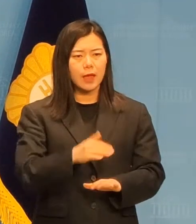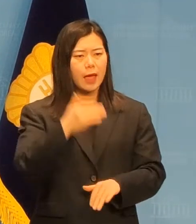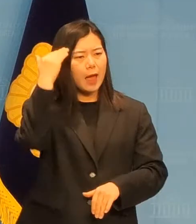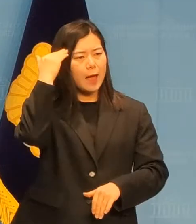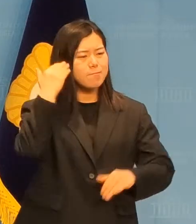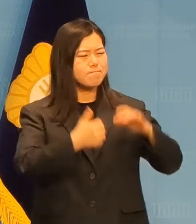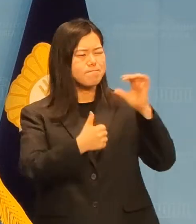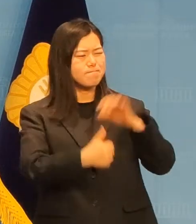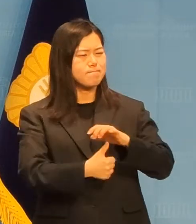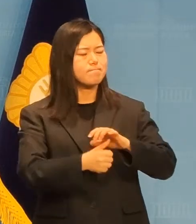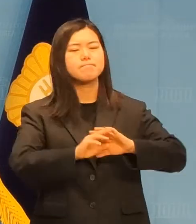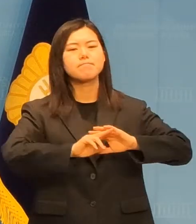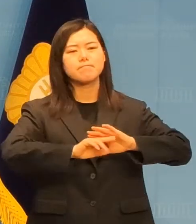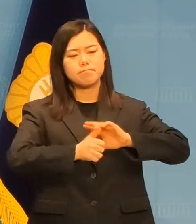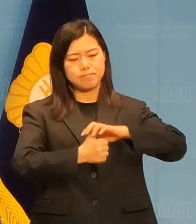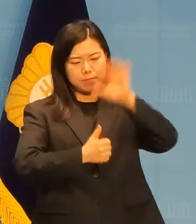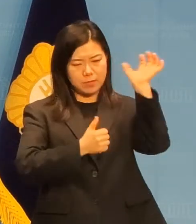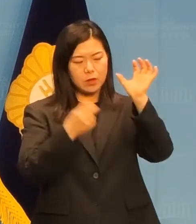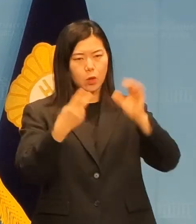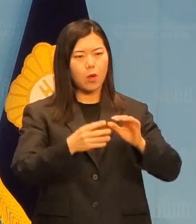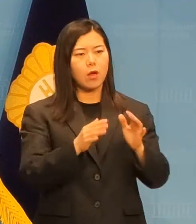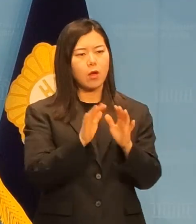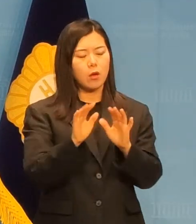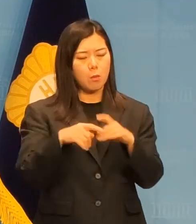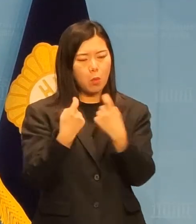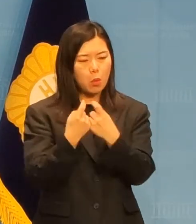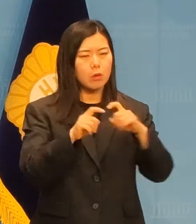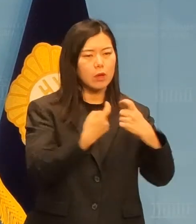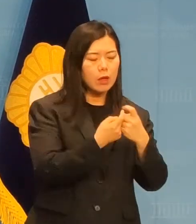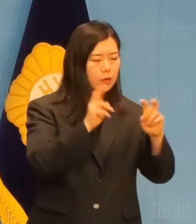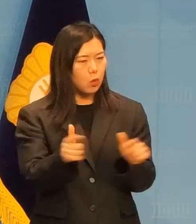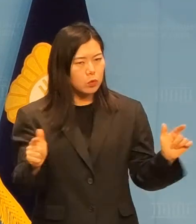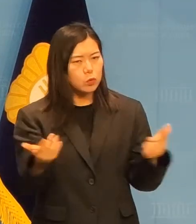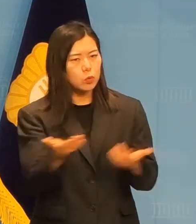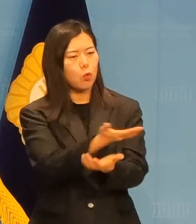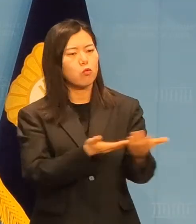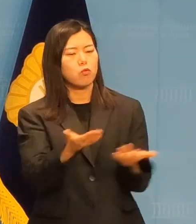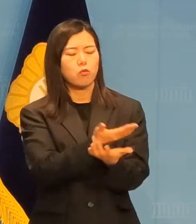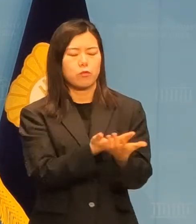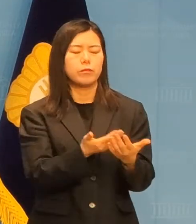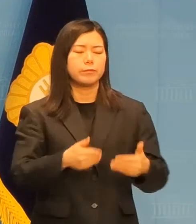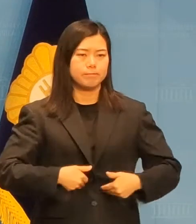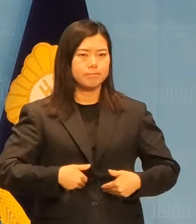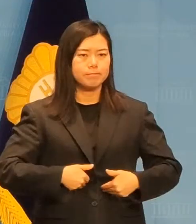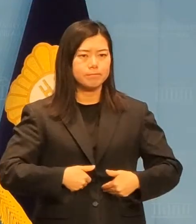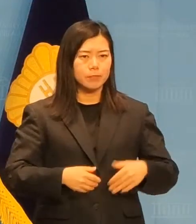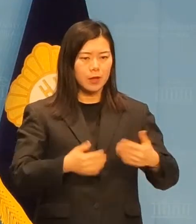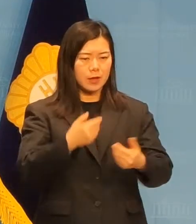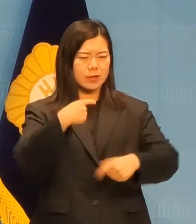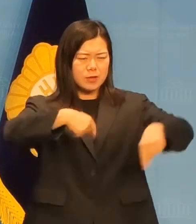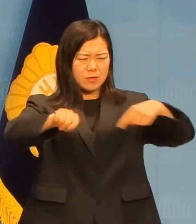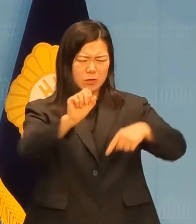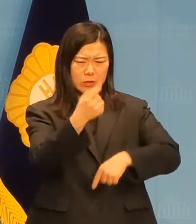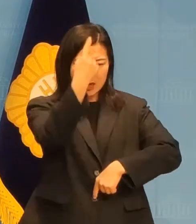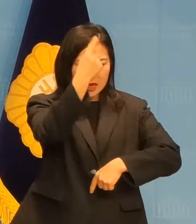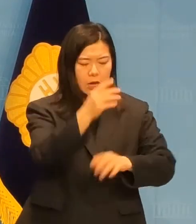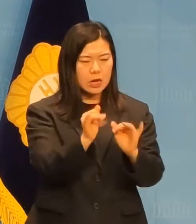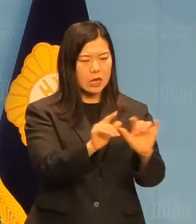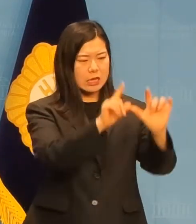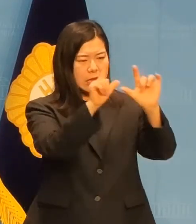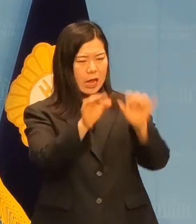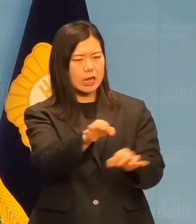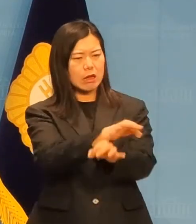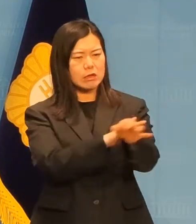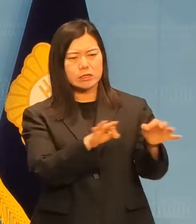해제와 함께 민간 교류를 회복하는 것입니다. 갈등이 다시는 경제와 민생으로